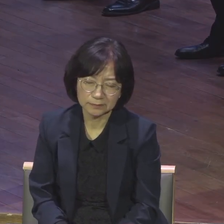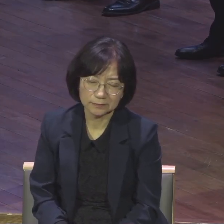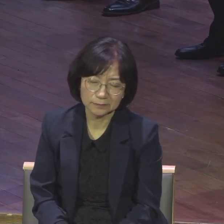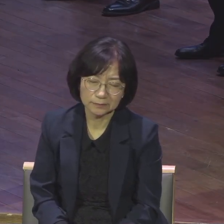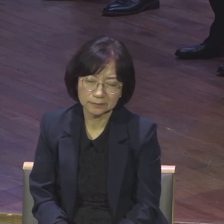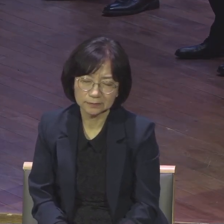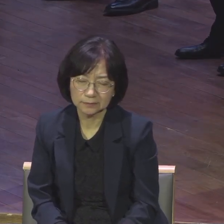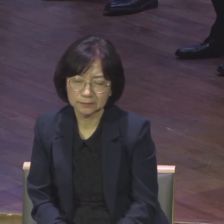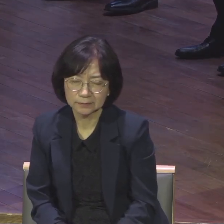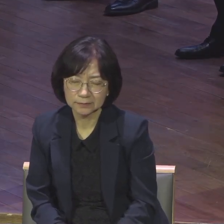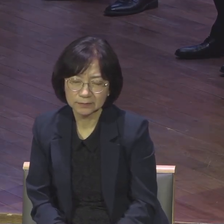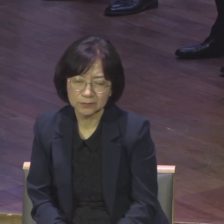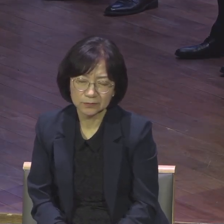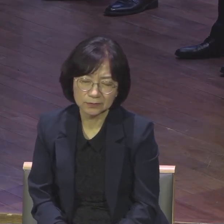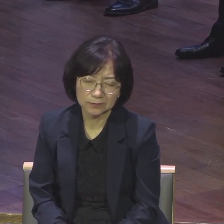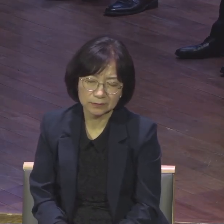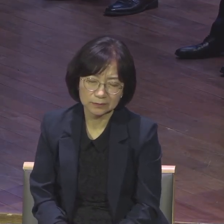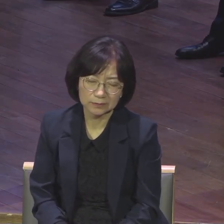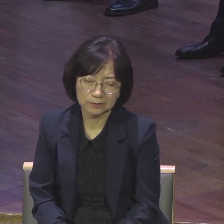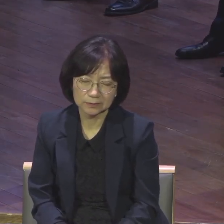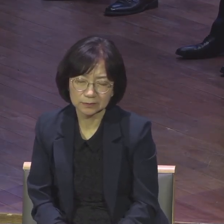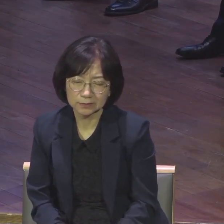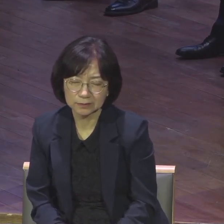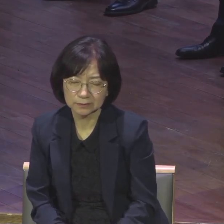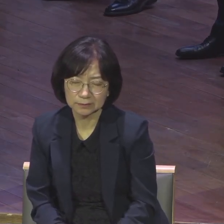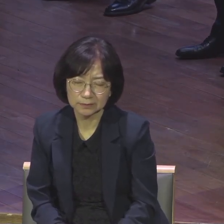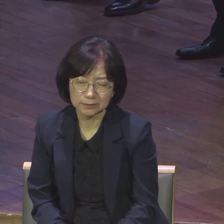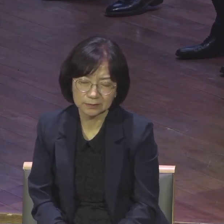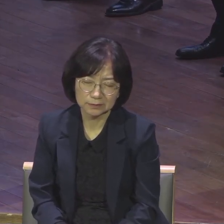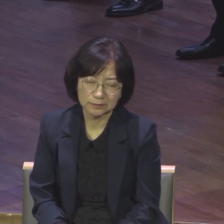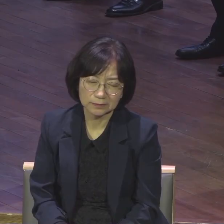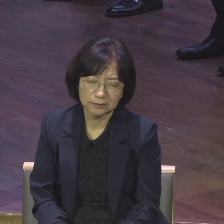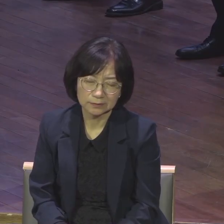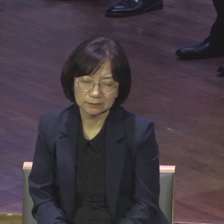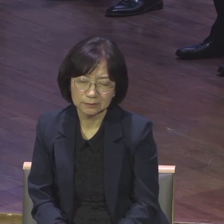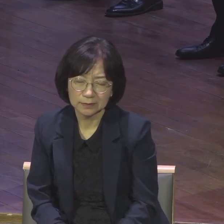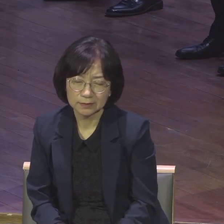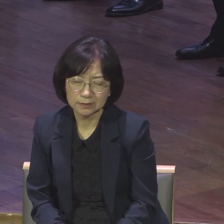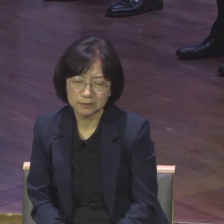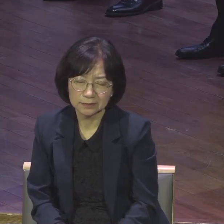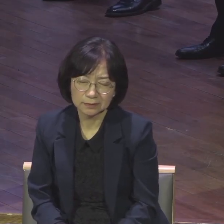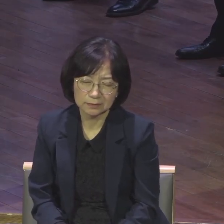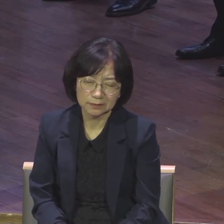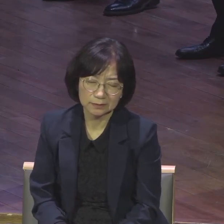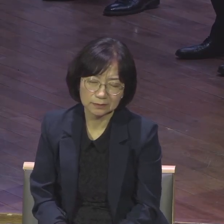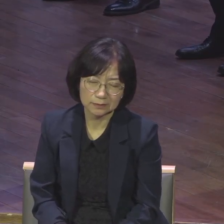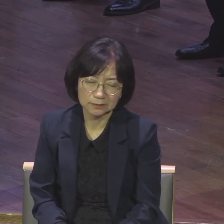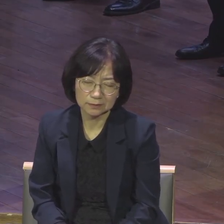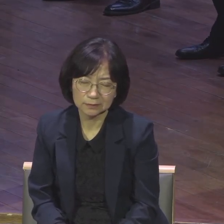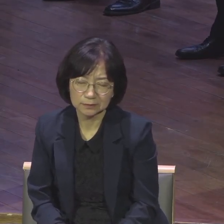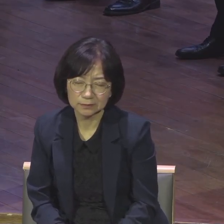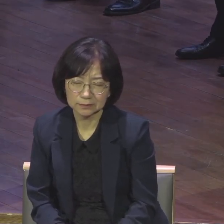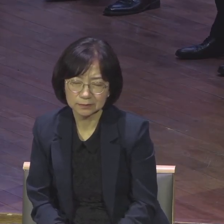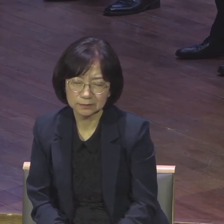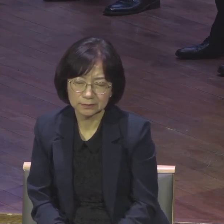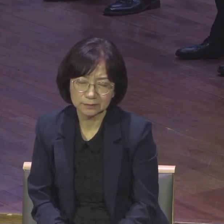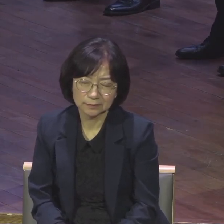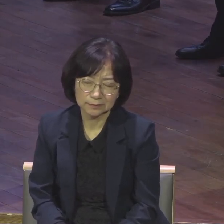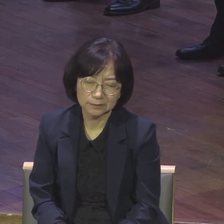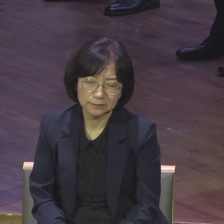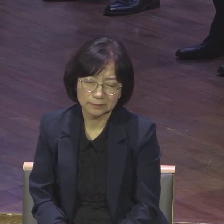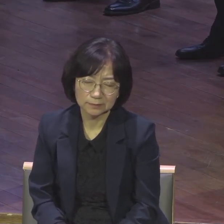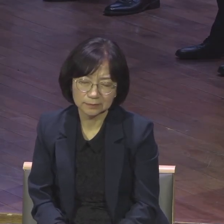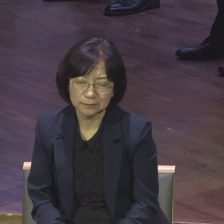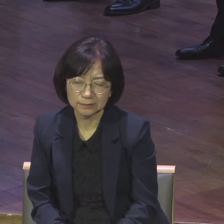있는 우리의 모든 걸 맡겨주시고 그 문의 열리는 시간 되게 하여 주시옵소서. 하나님 어쩌고 우리